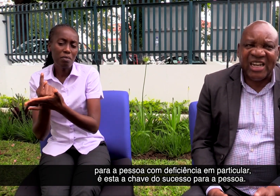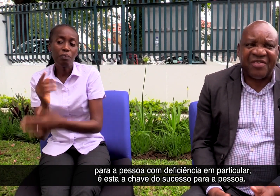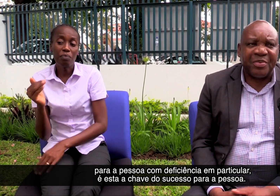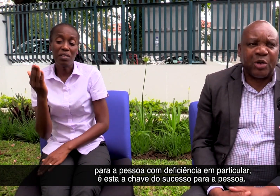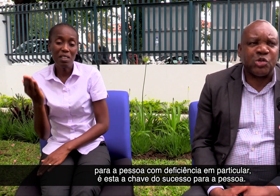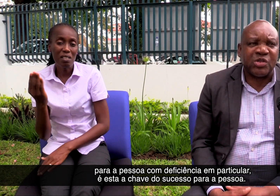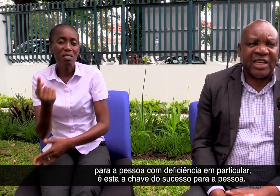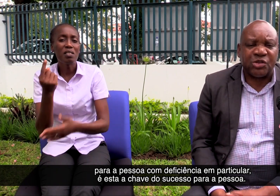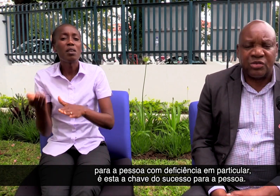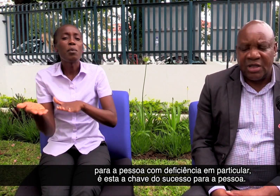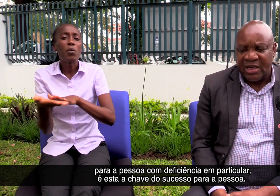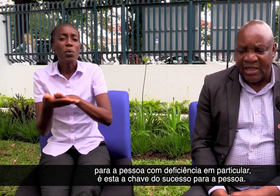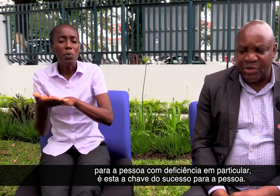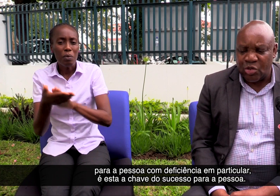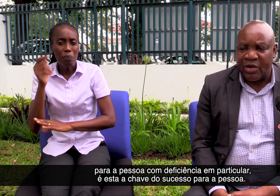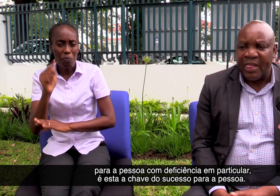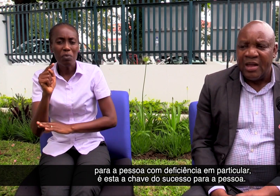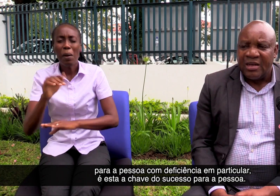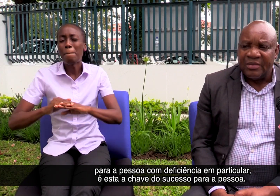esta chave para o sucesso.